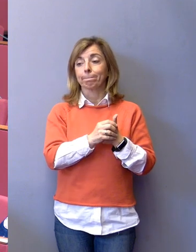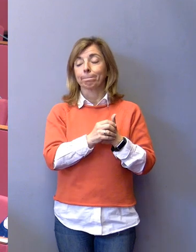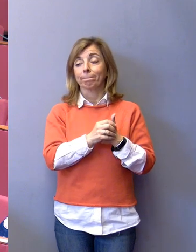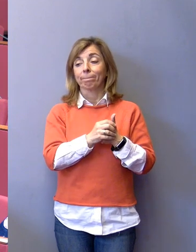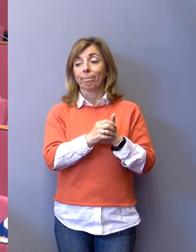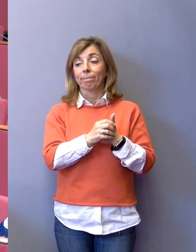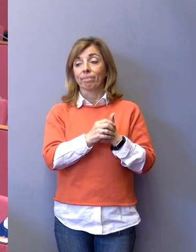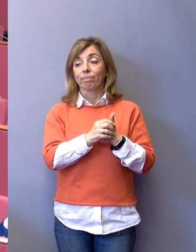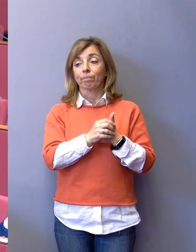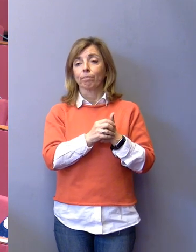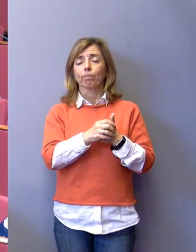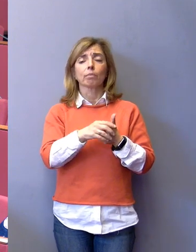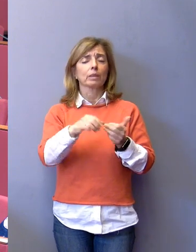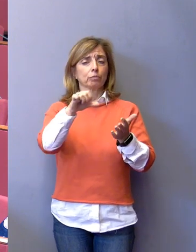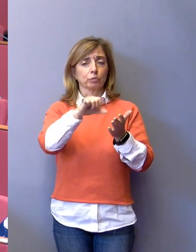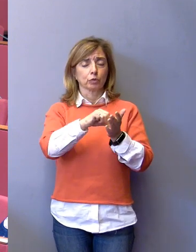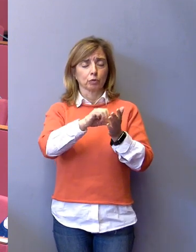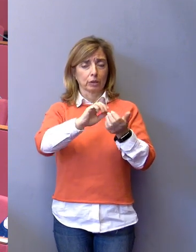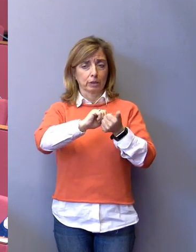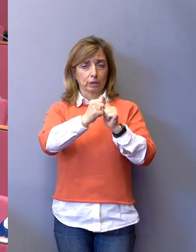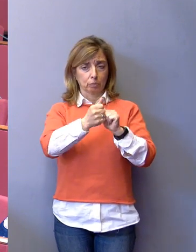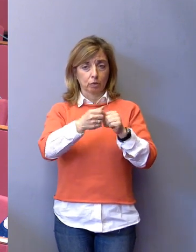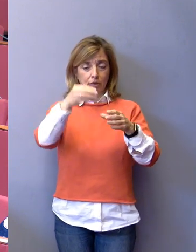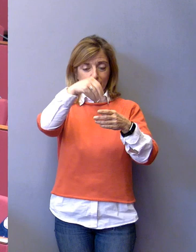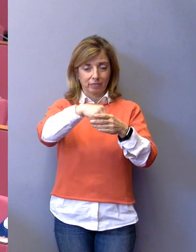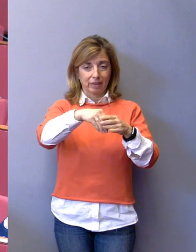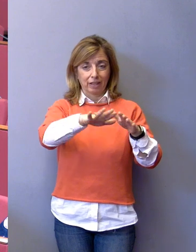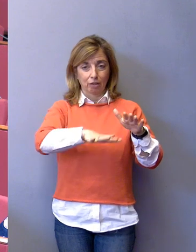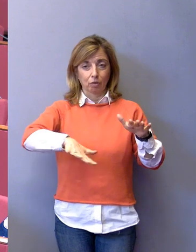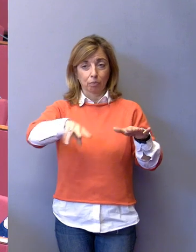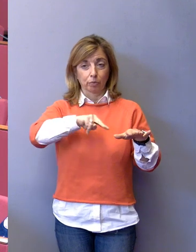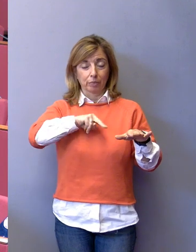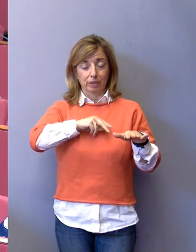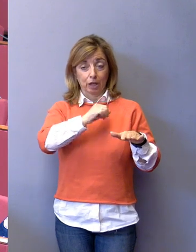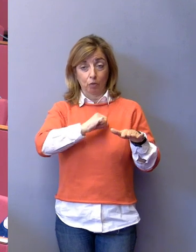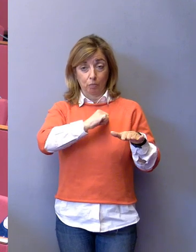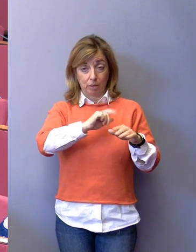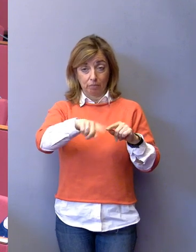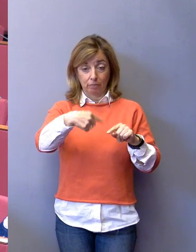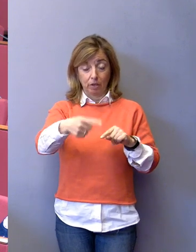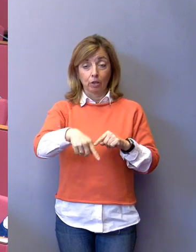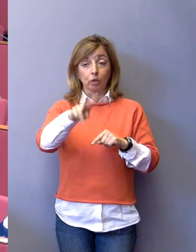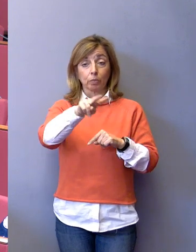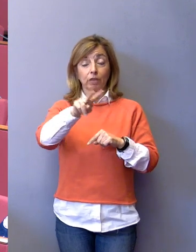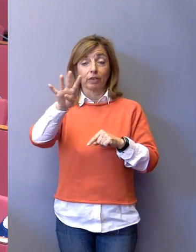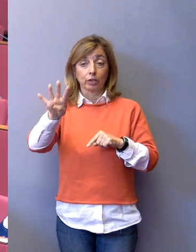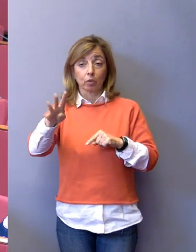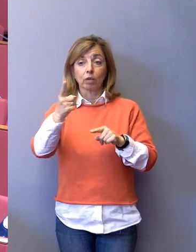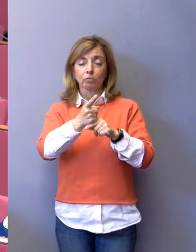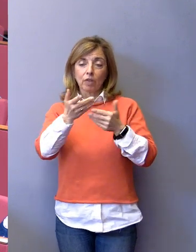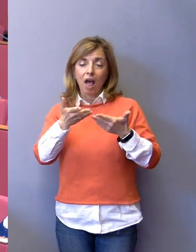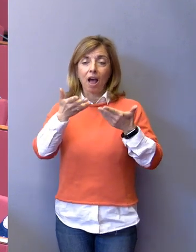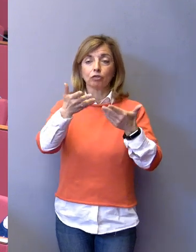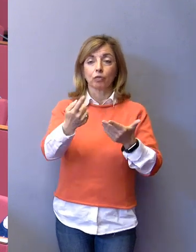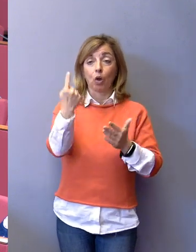per diciamo tutti gli impianti che stanno nella proprietà comunale per il 2024 agevolati con un milione di euro